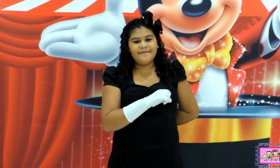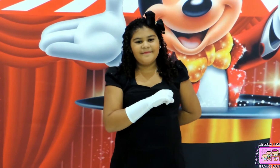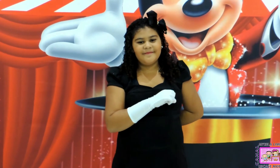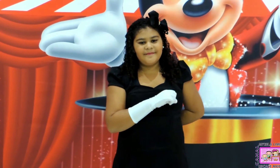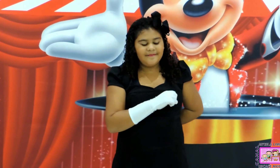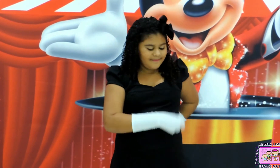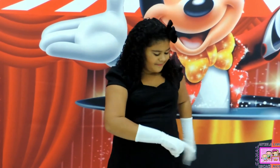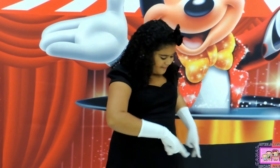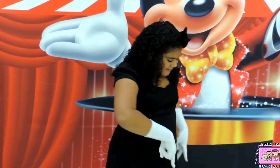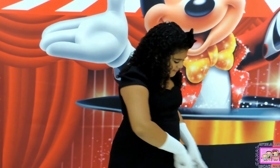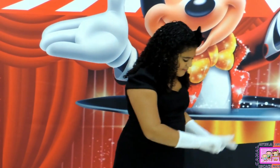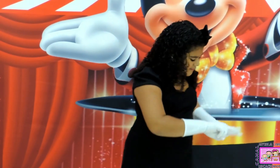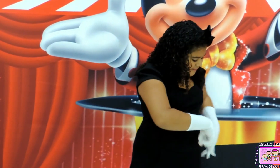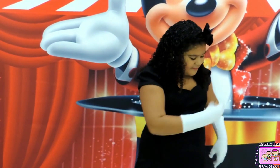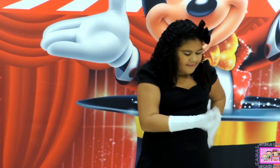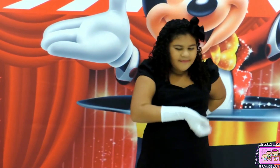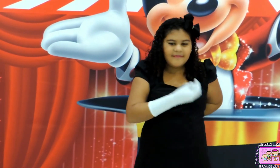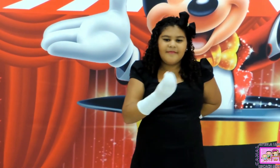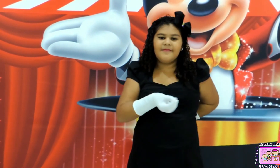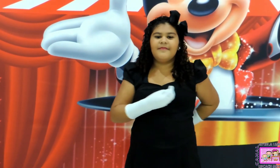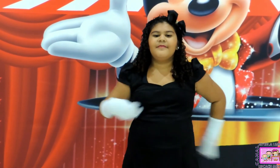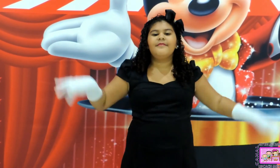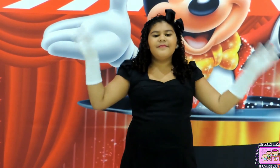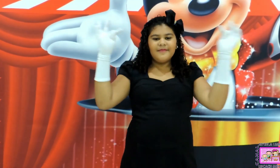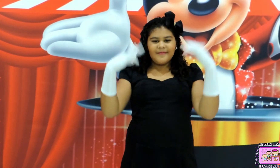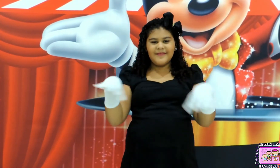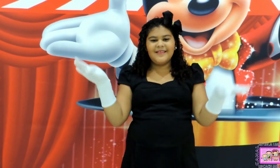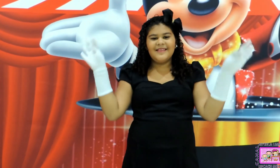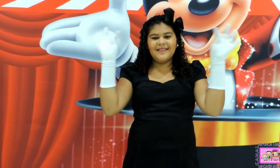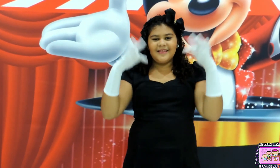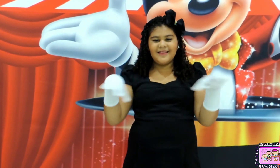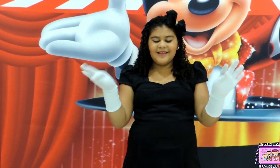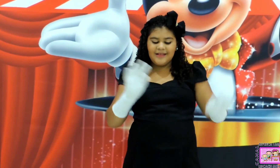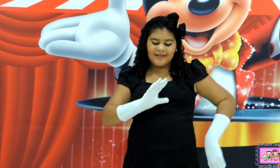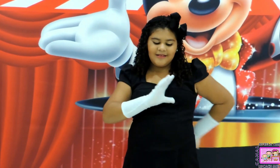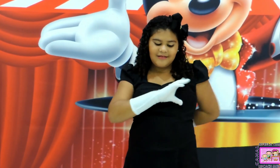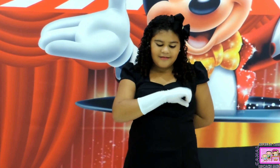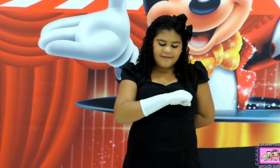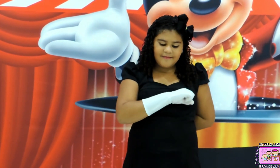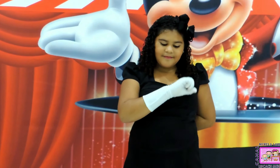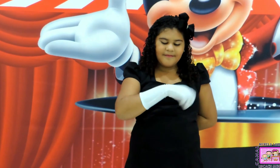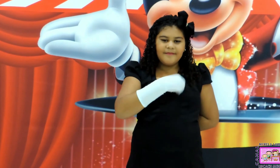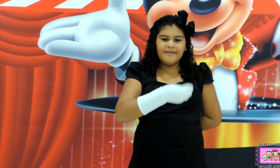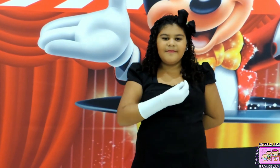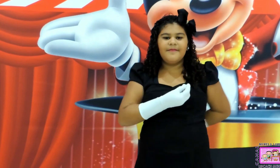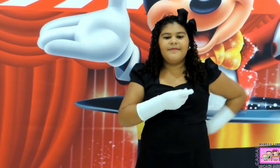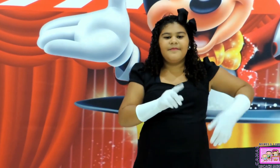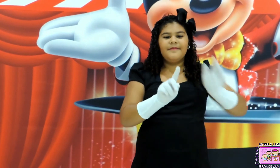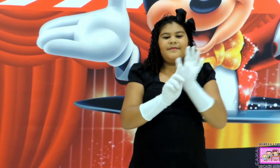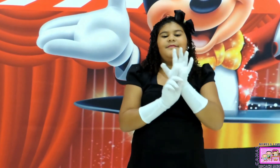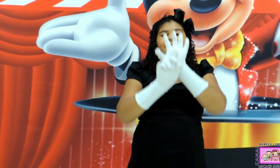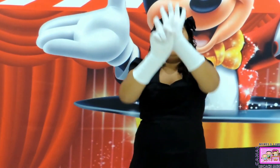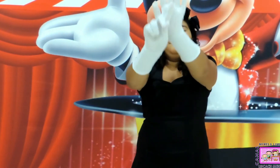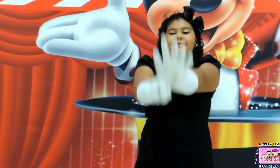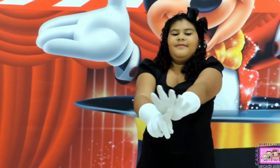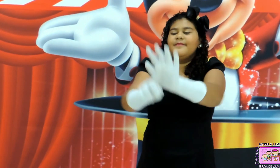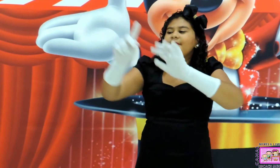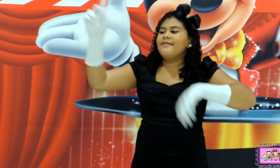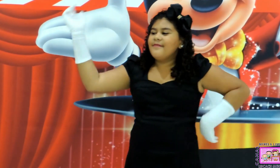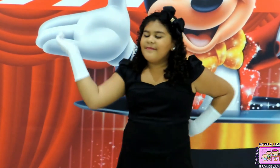Pois enquanto eu viver vou testemunhar do amor Pois Que minha vida seja